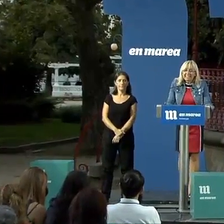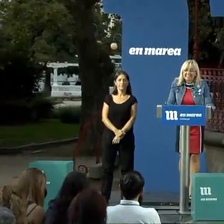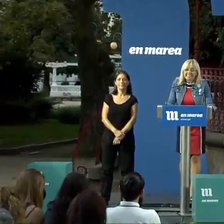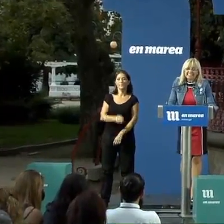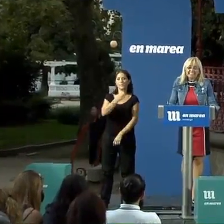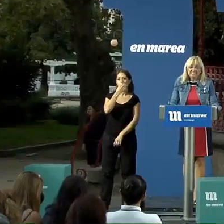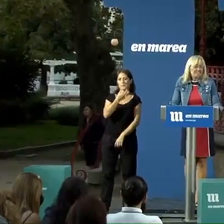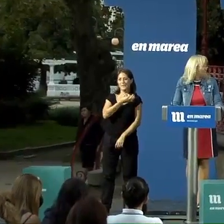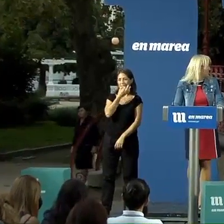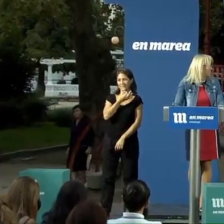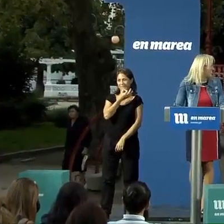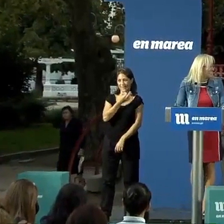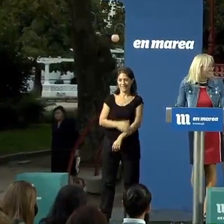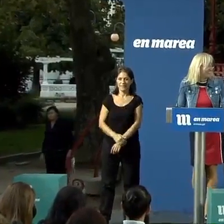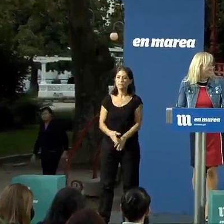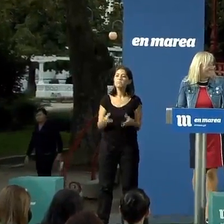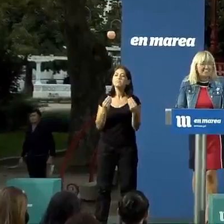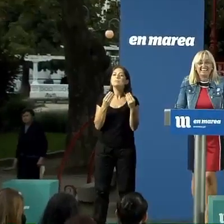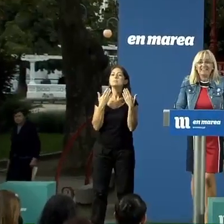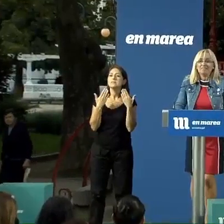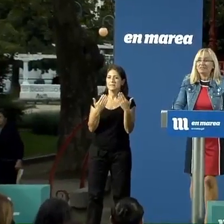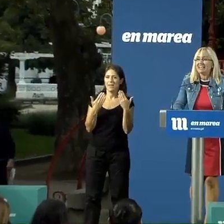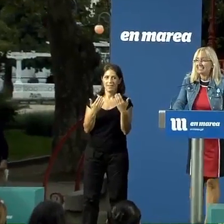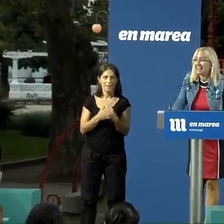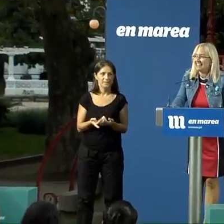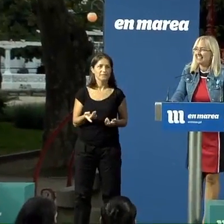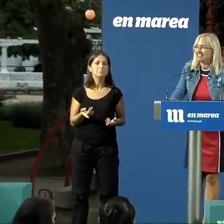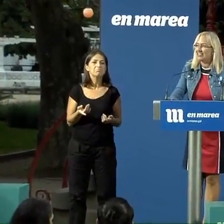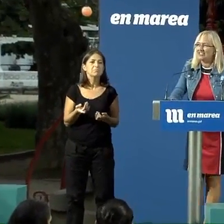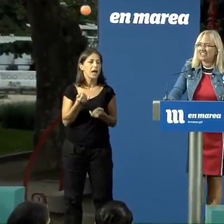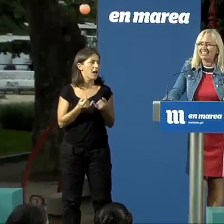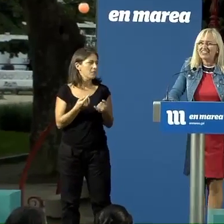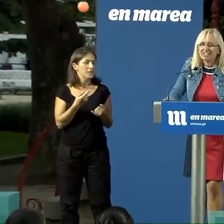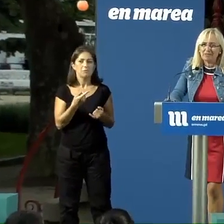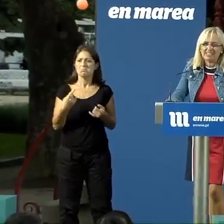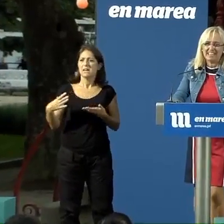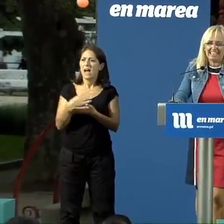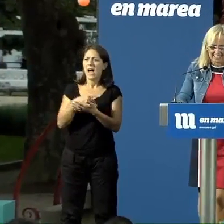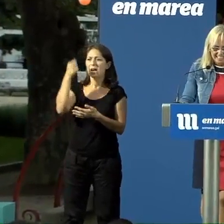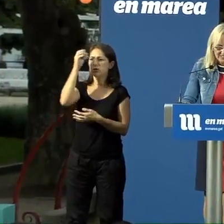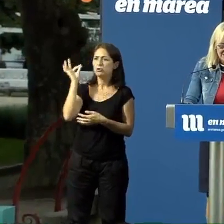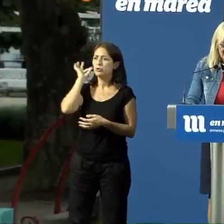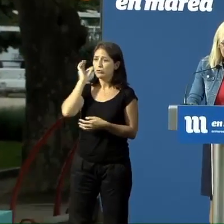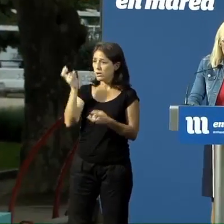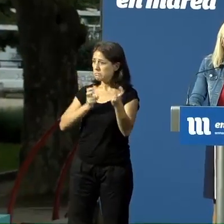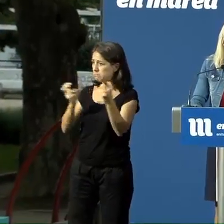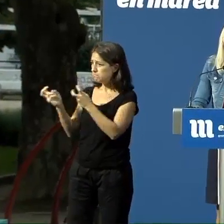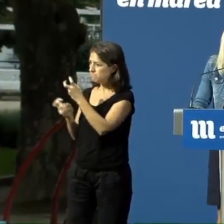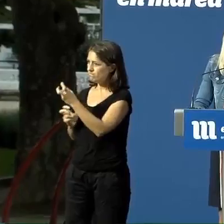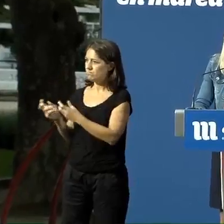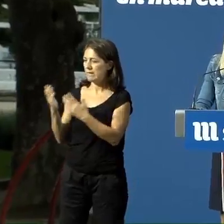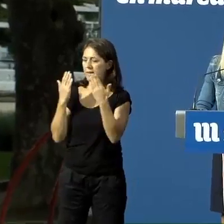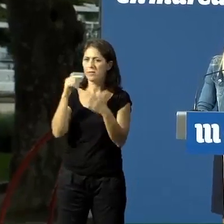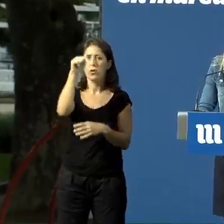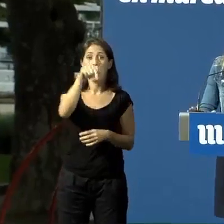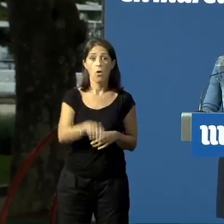Boa tarde. Moitas grazas, Ledicia, moitas grazas a todos e a todas por estar aquí.